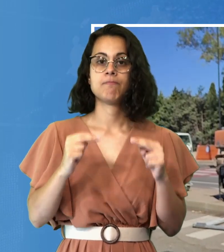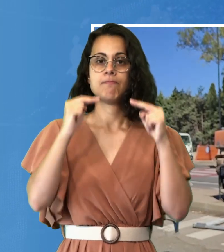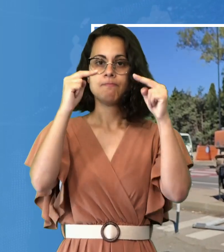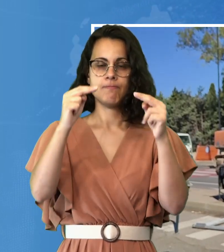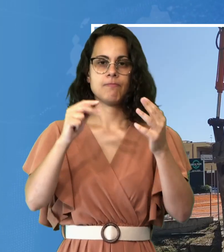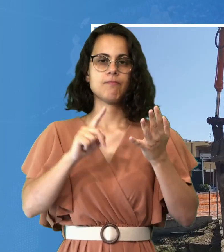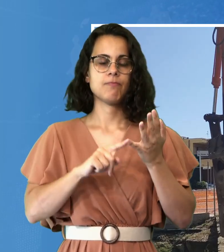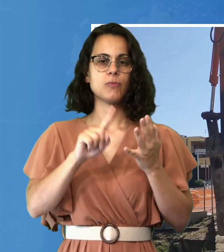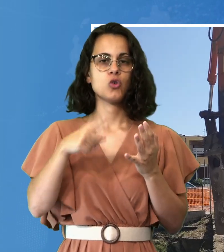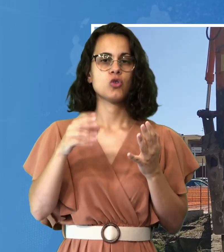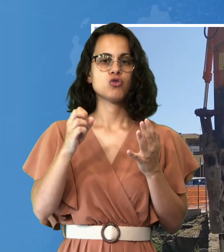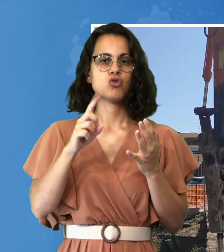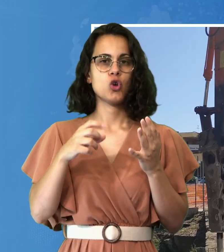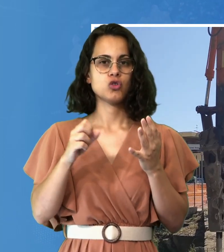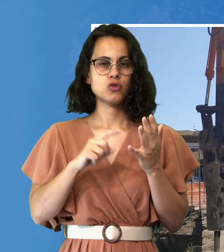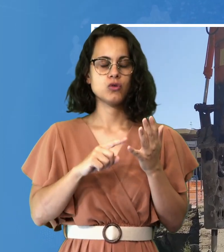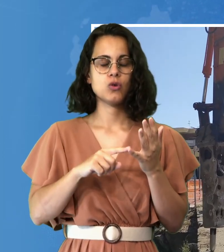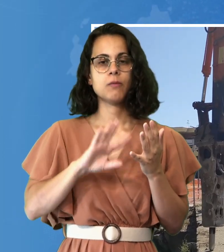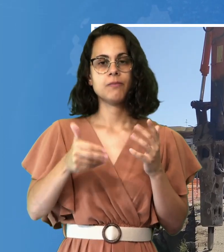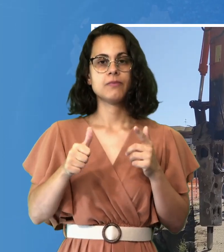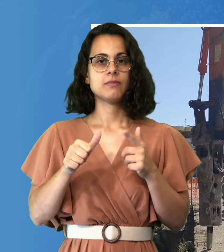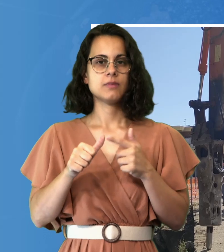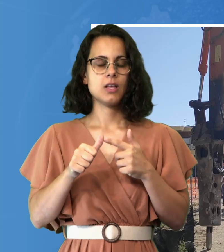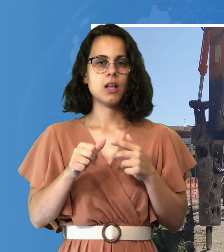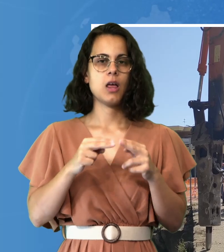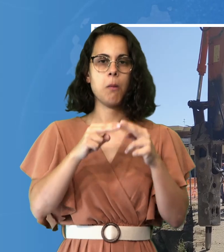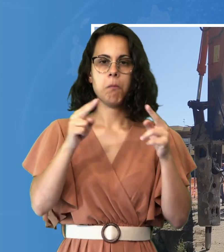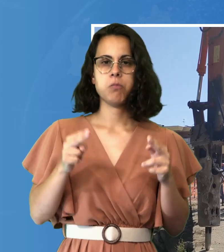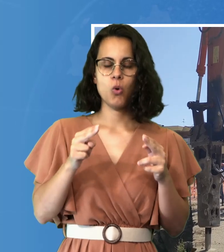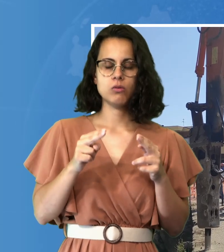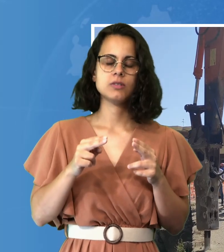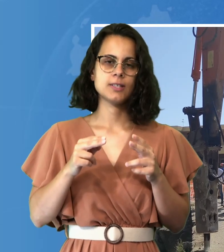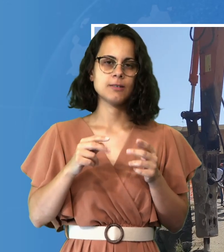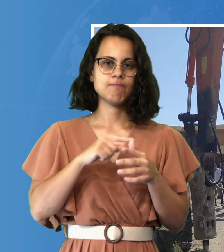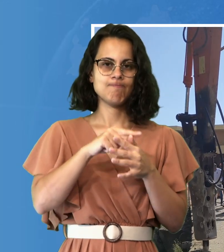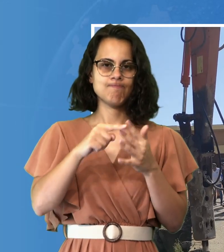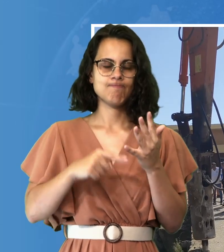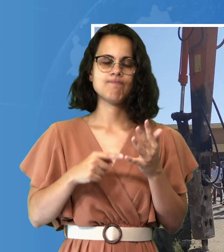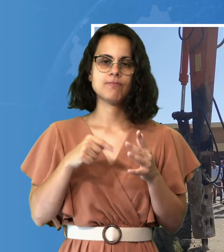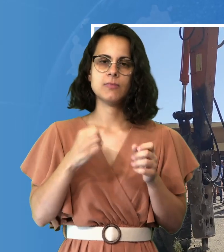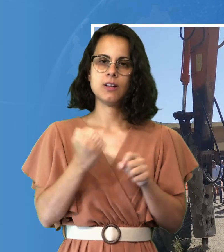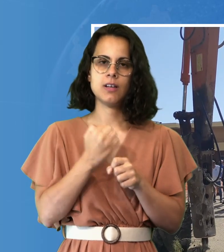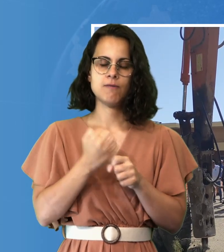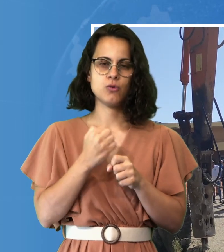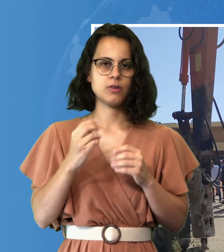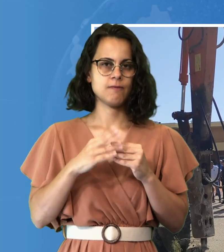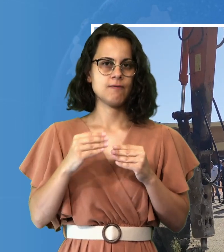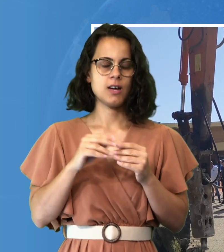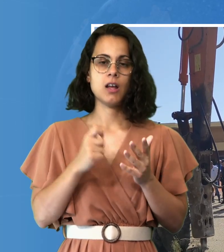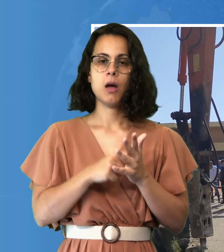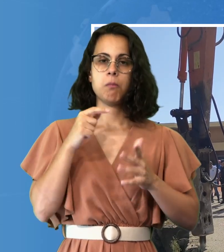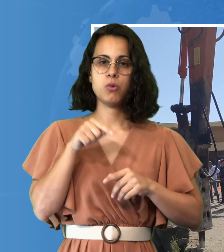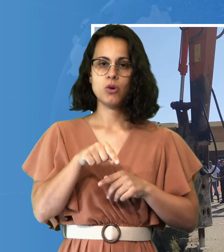canale Zozzo e l'altro ponte delle ferrovie dello Stato. Questi sono i grandi tappi che restano alla foce